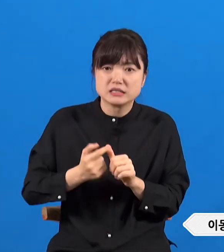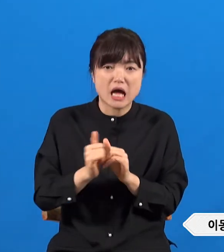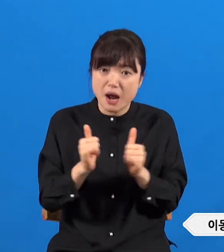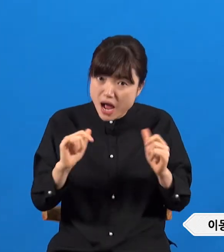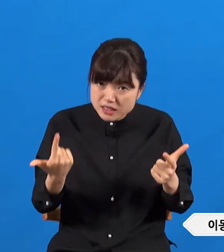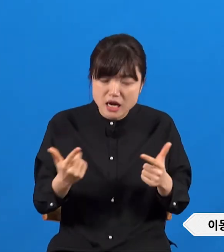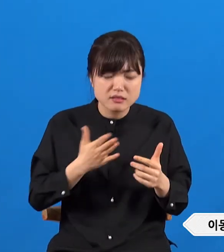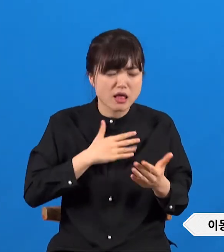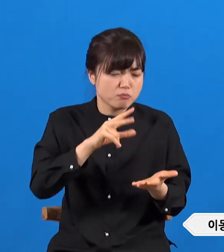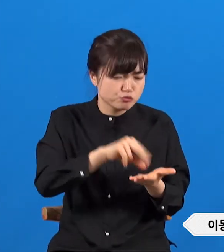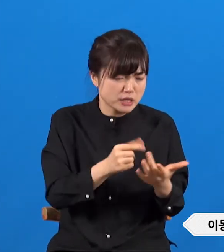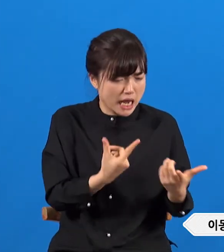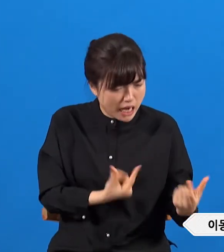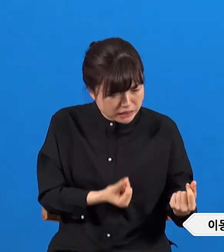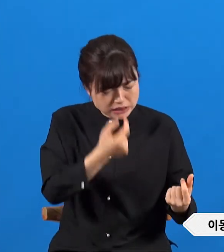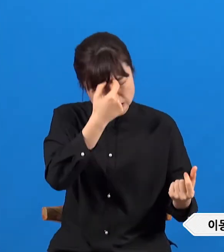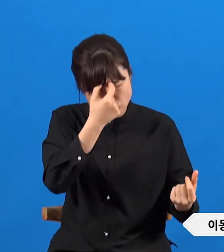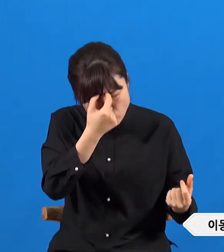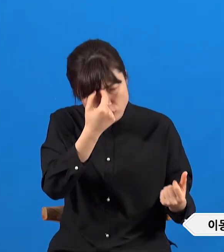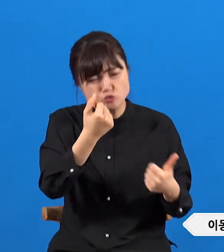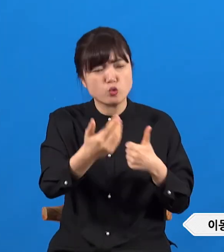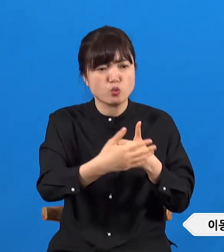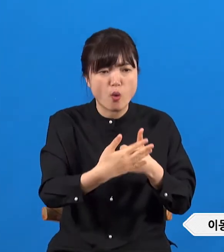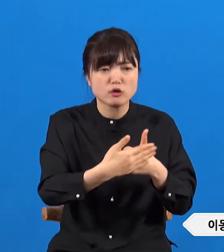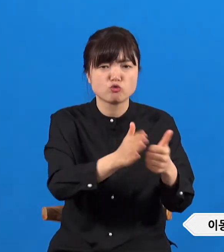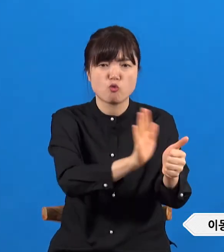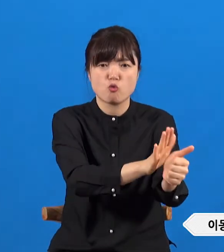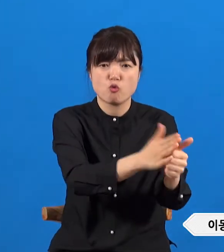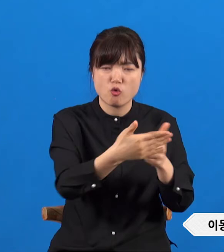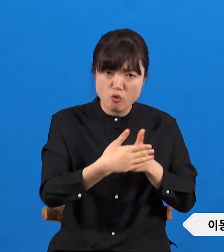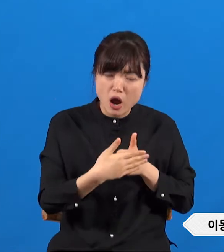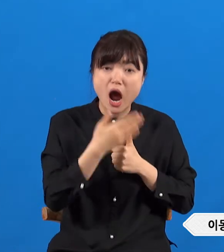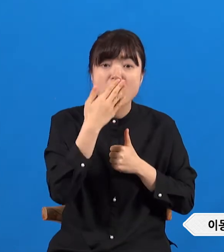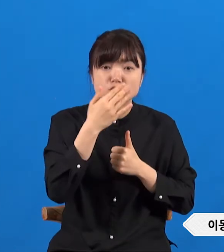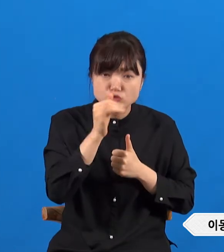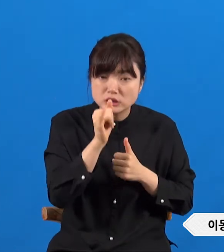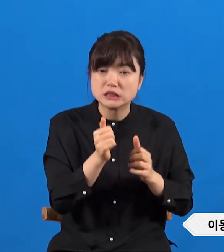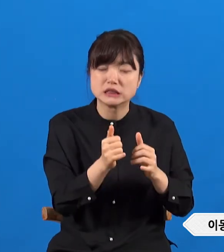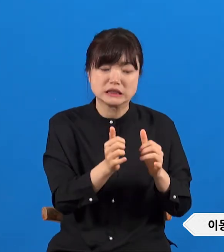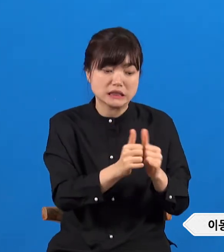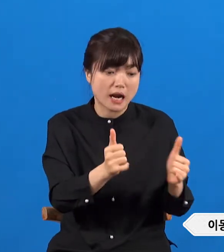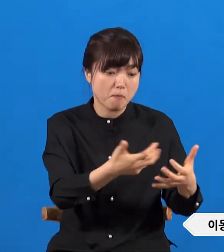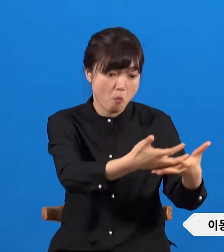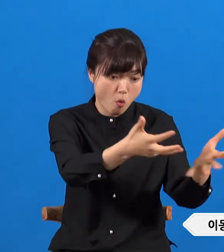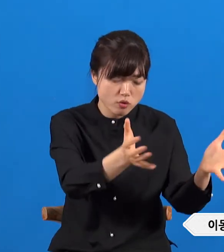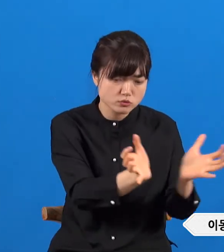아니라 내 문제를 함께 끌어안고 더불어 내일처럼 함께 기도할 수 있는 사람들의